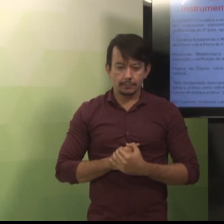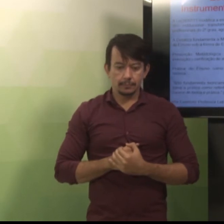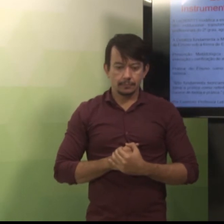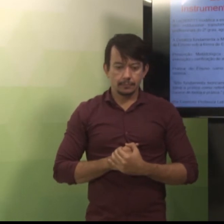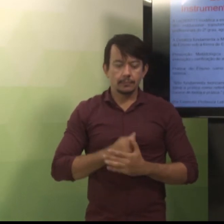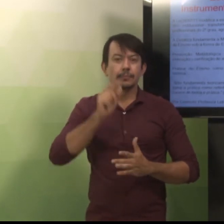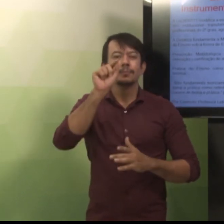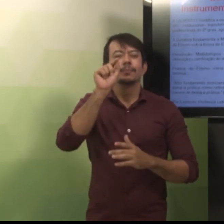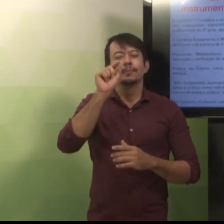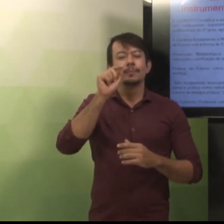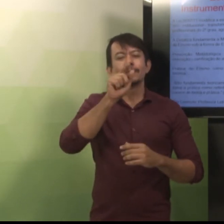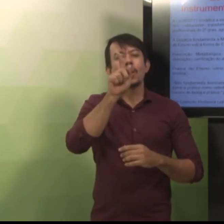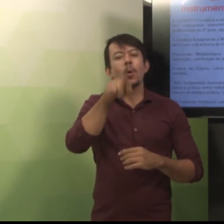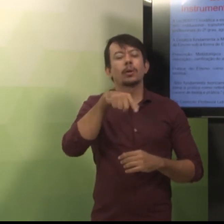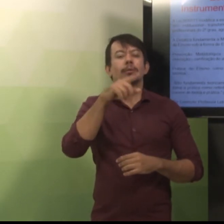sobre